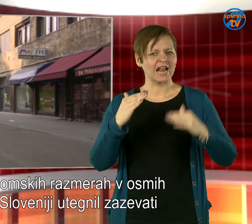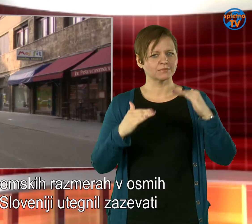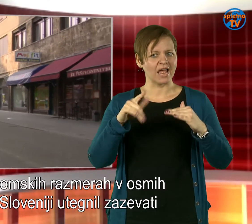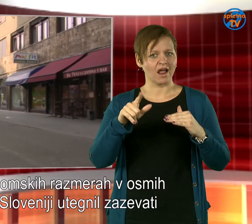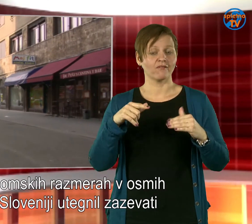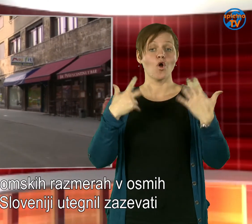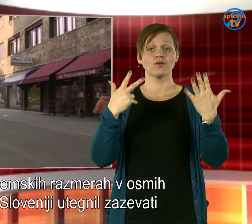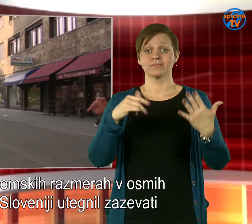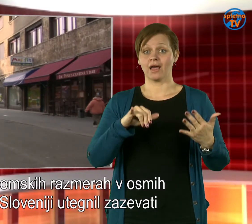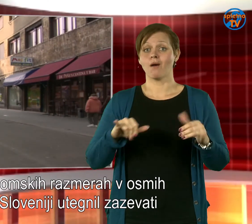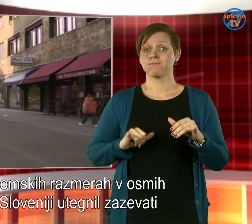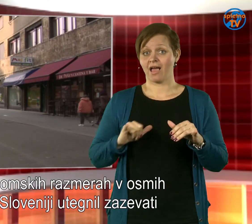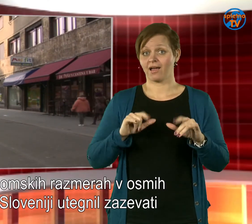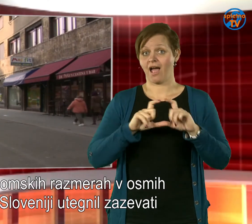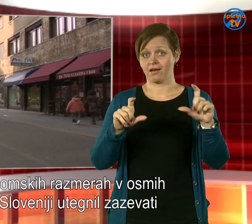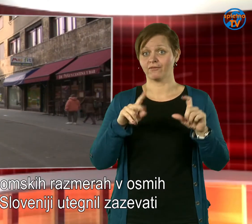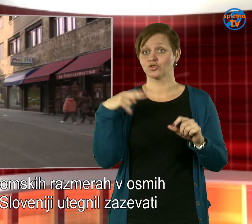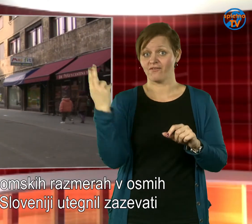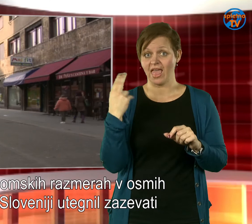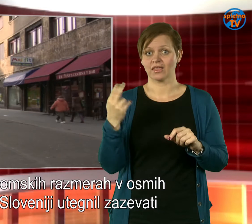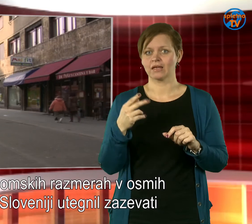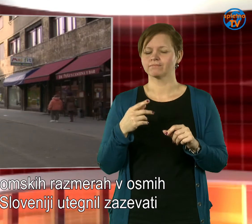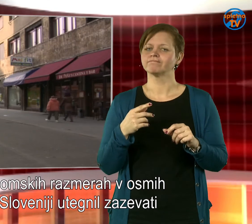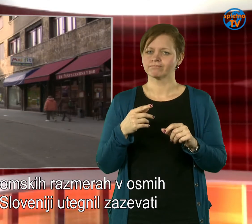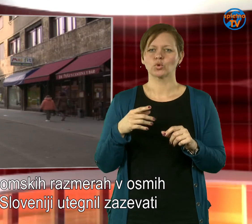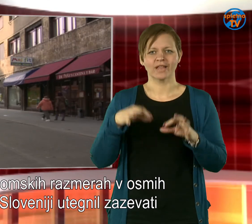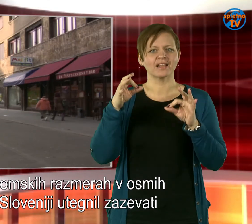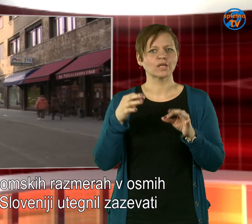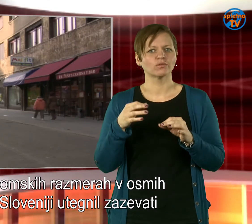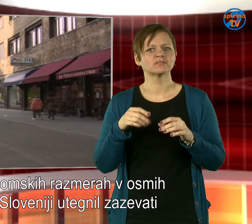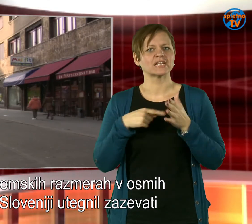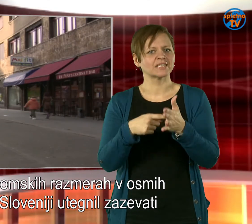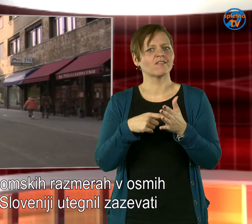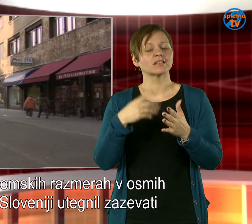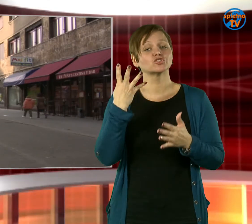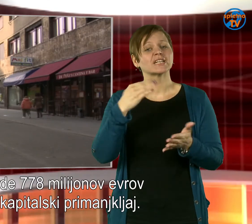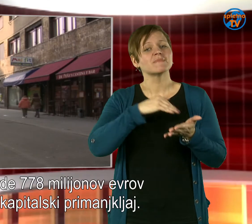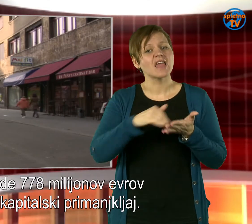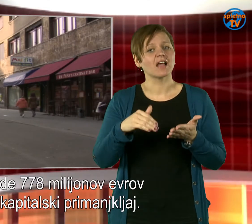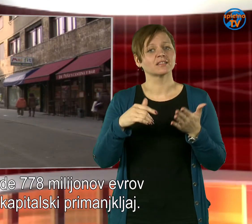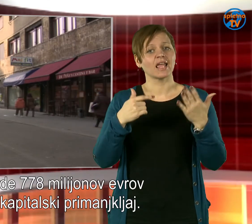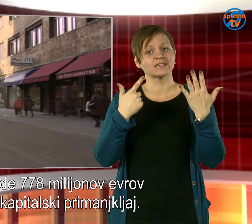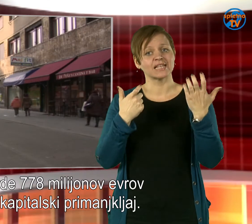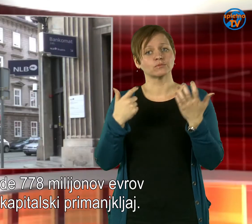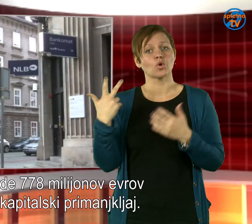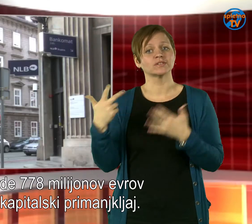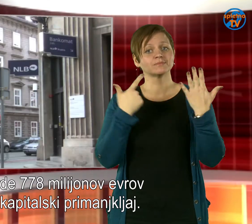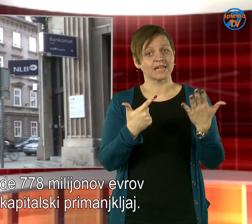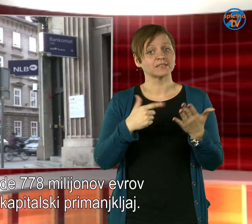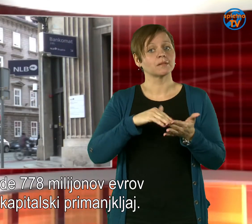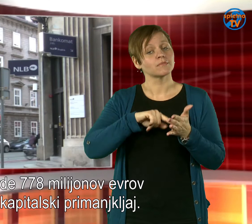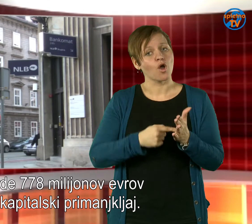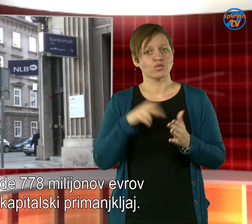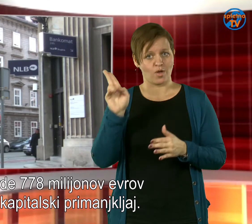v Sloveniji utegnil zazevati 4 milijarde 778 milijonov evrov globok kapitalski